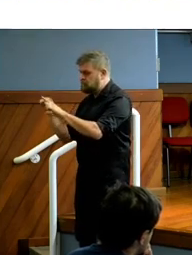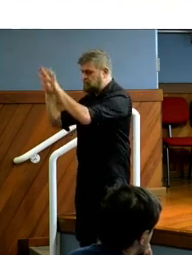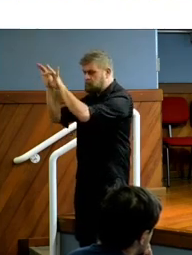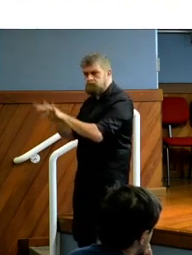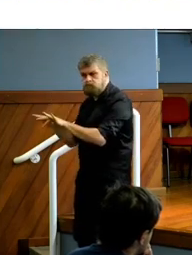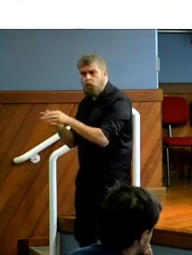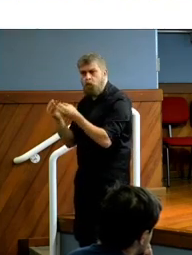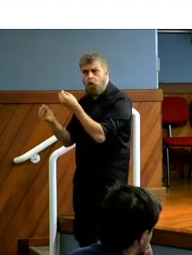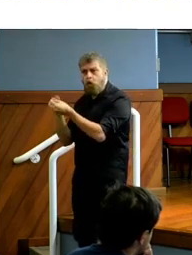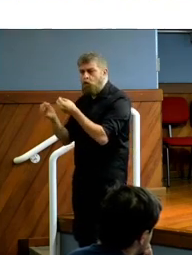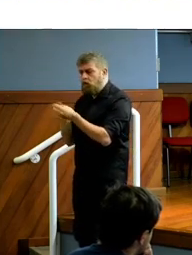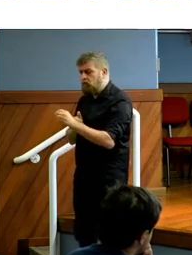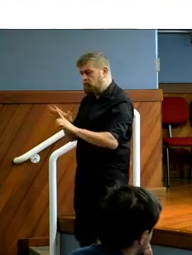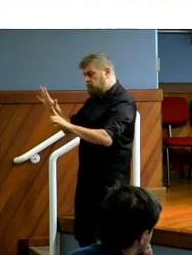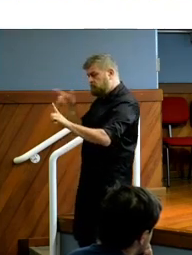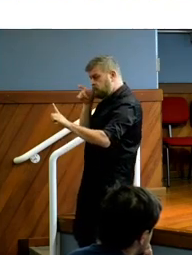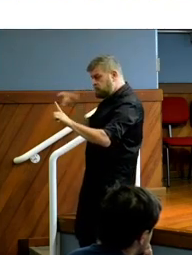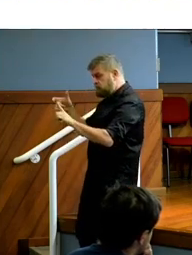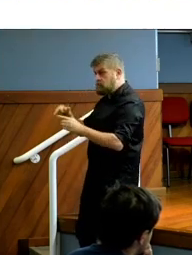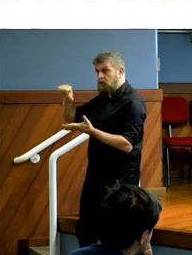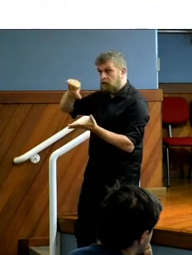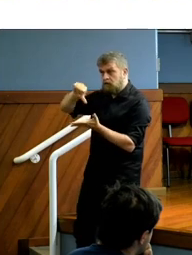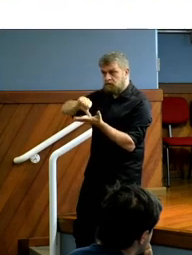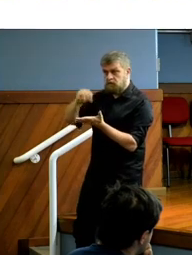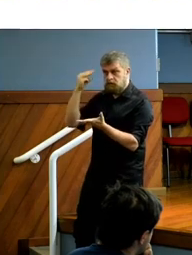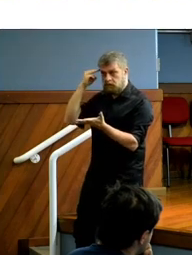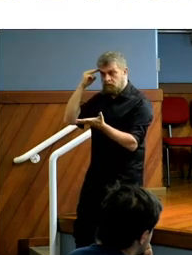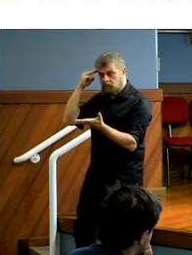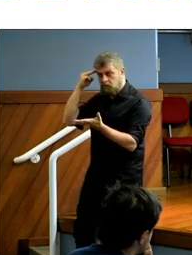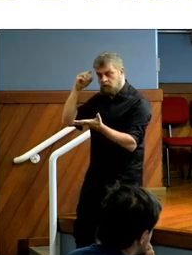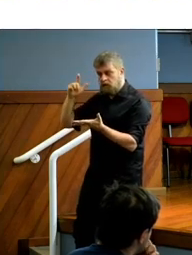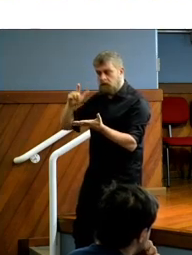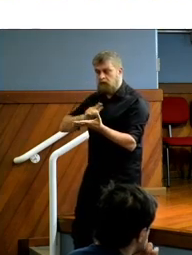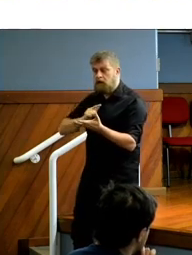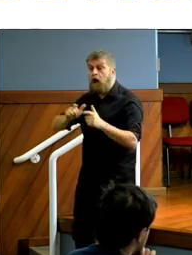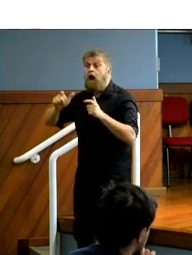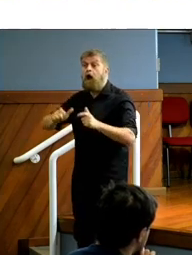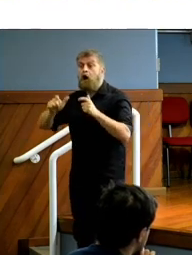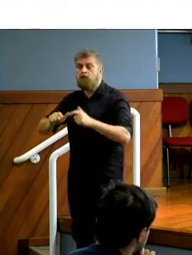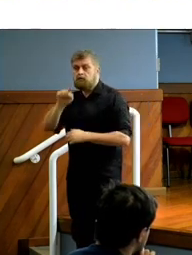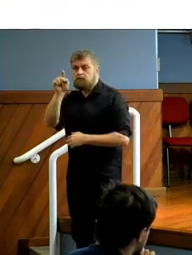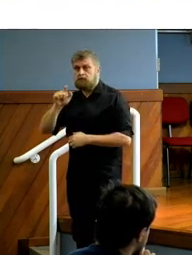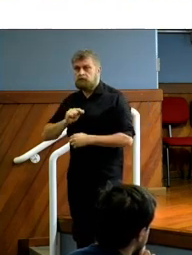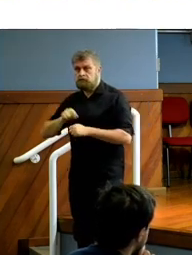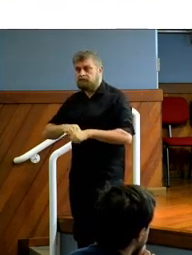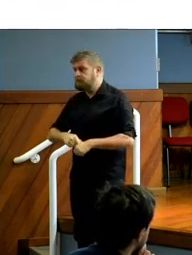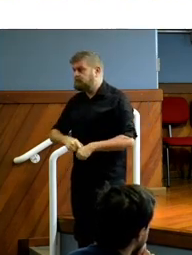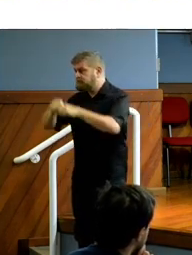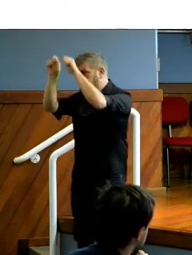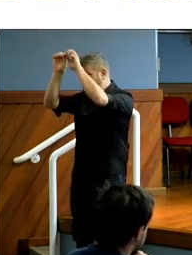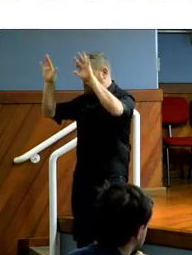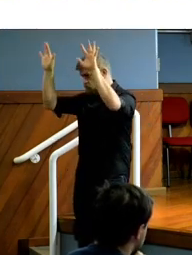formatos. Gente, nós recebemos no CMU, e assim, onde está isso? Né? Nós colocamos na nuvem para